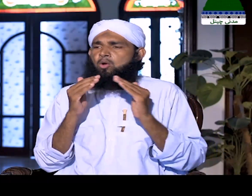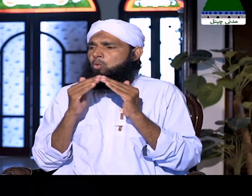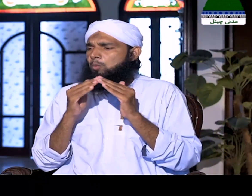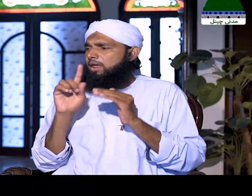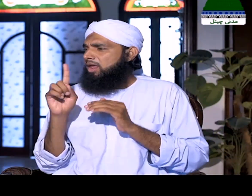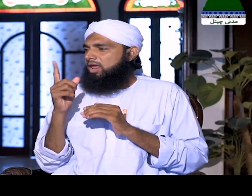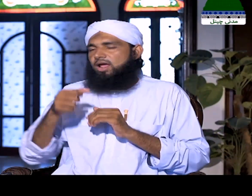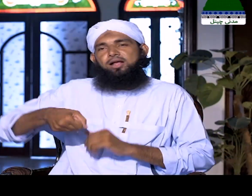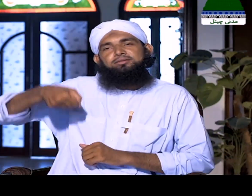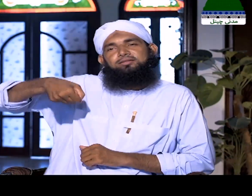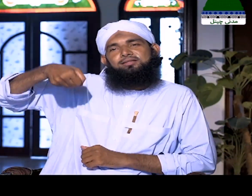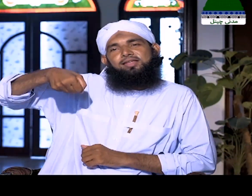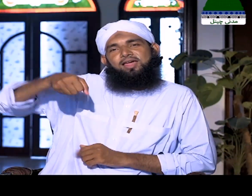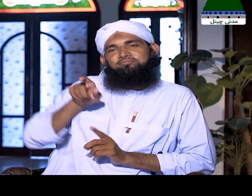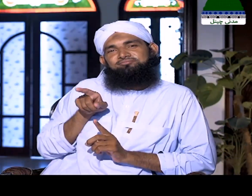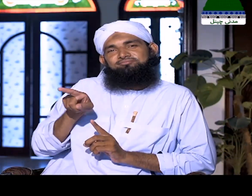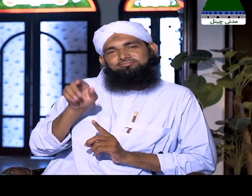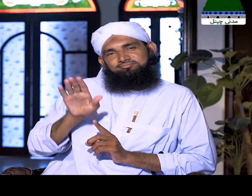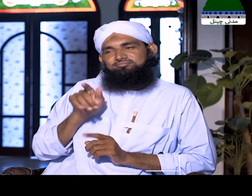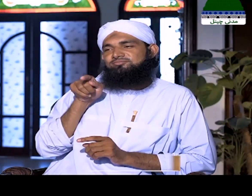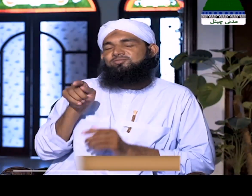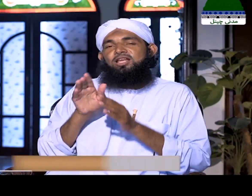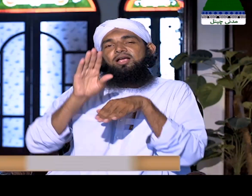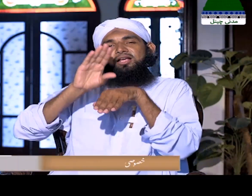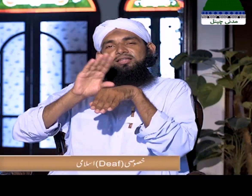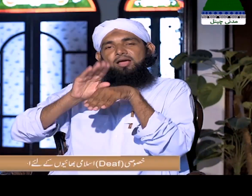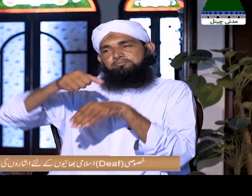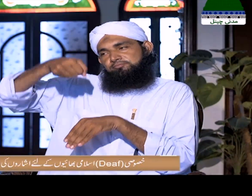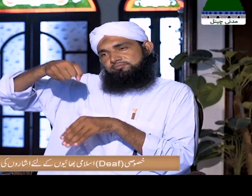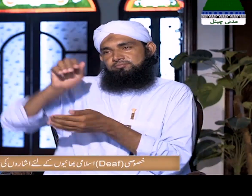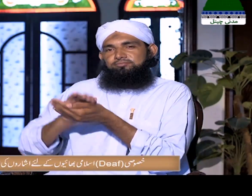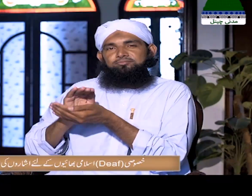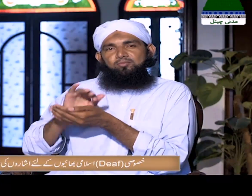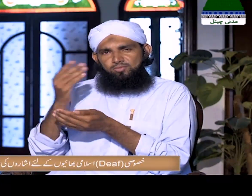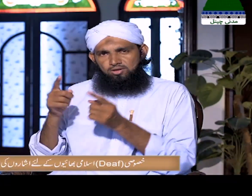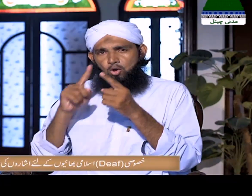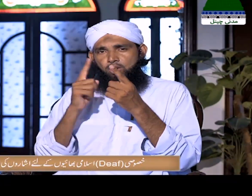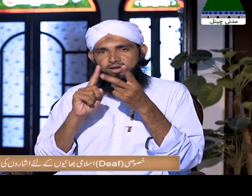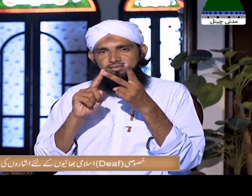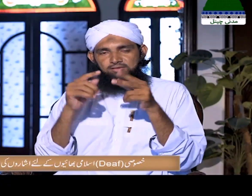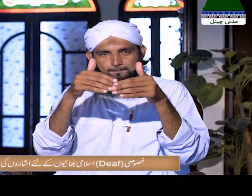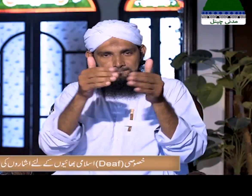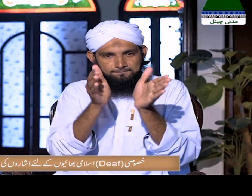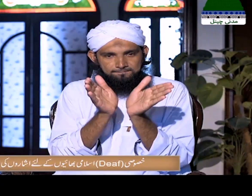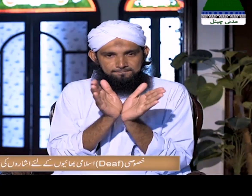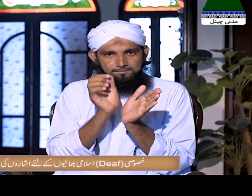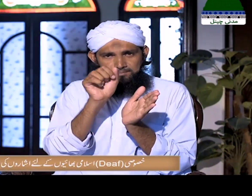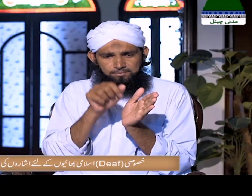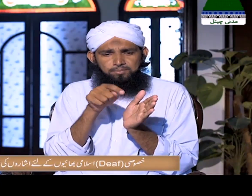تھا جس میں آپ رحمۃ اللہ علیہ کی کتابیں رکھی ہوئی تھی۔ ایک برتن تھا جس سے آپ رحمۃ اللہ علیہ وضو وغیرہ